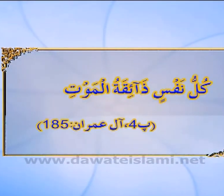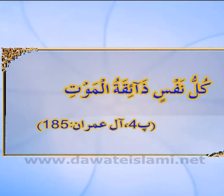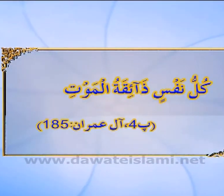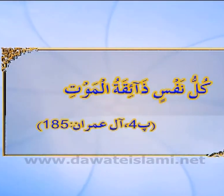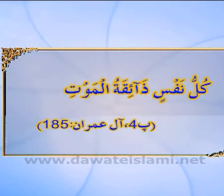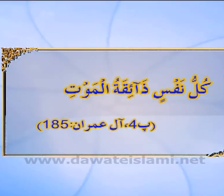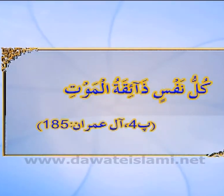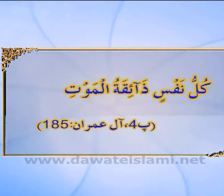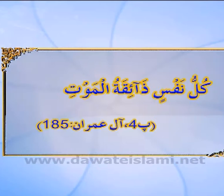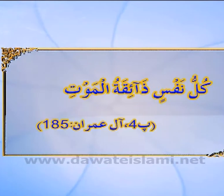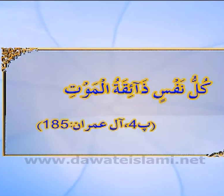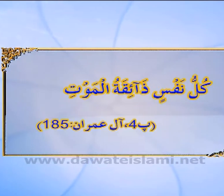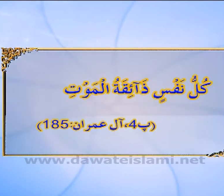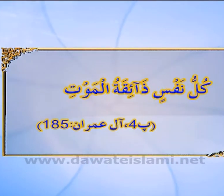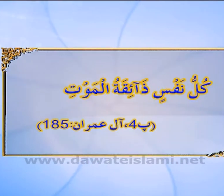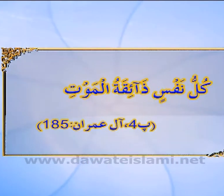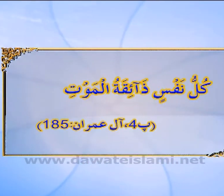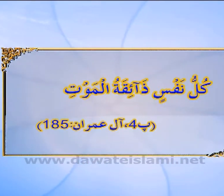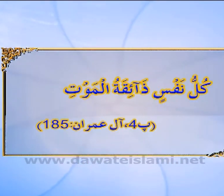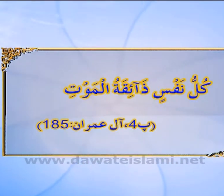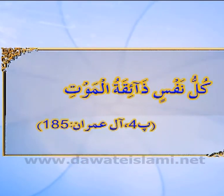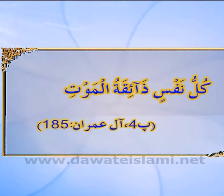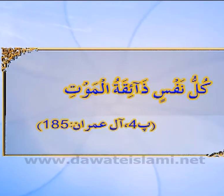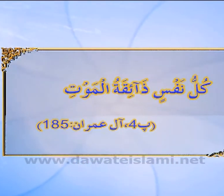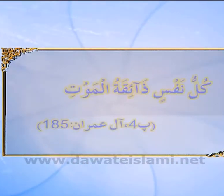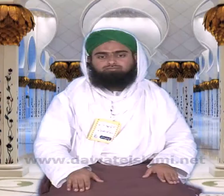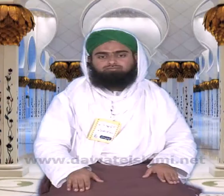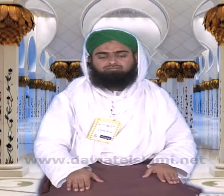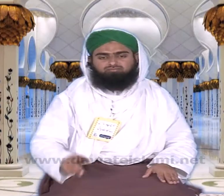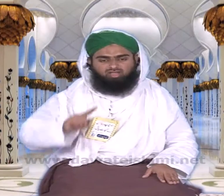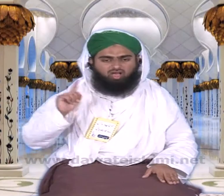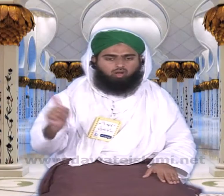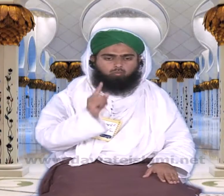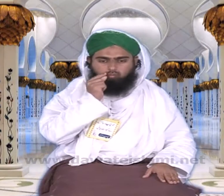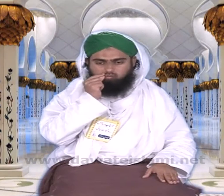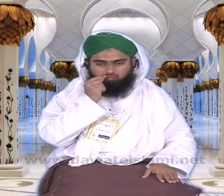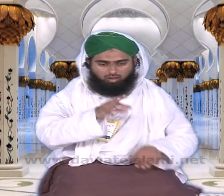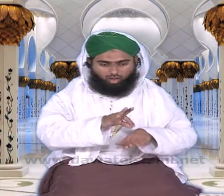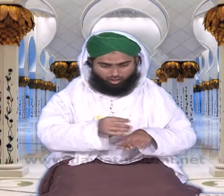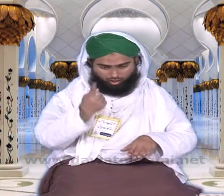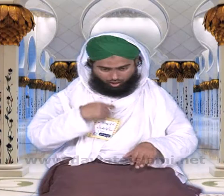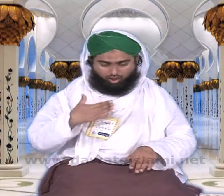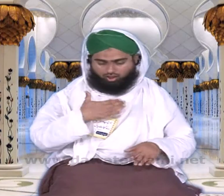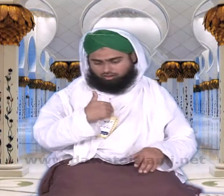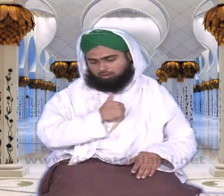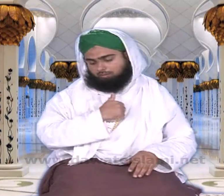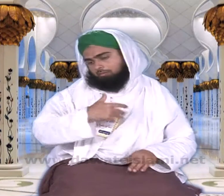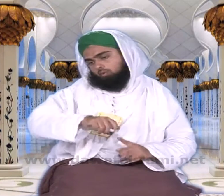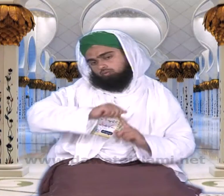اندائقت الموت ہر جاندار میں موت کا مزاد چکھنا ہے میرے پیارے